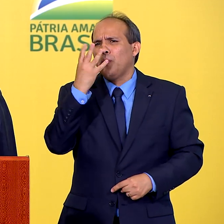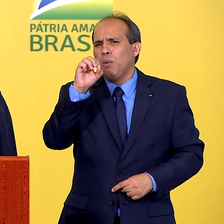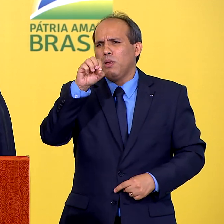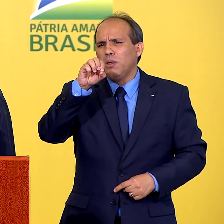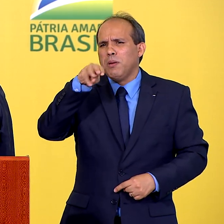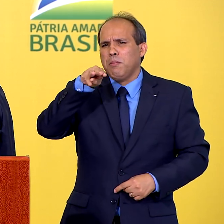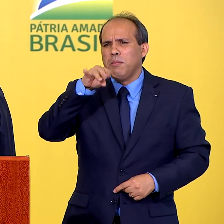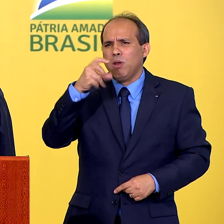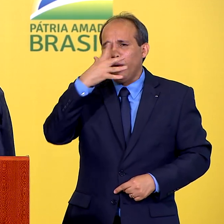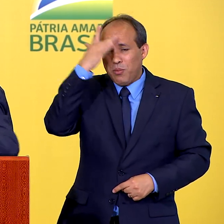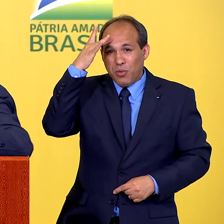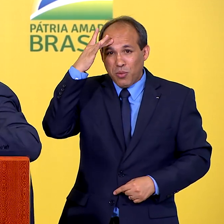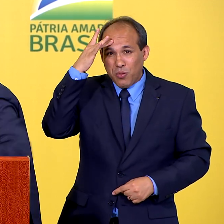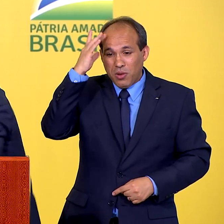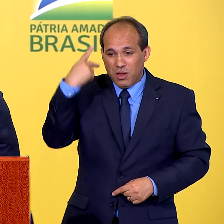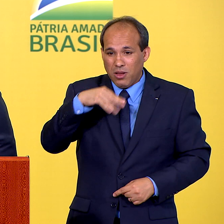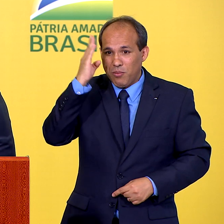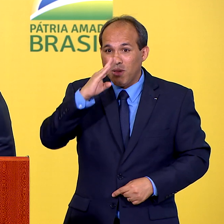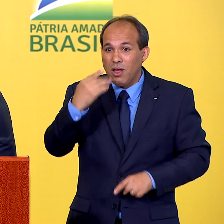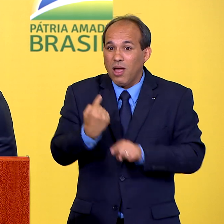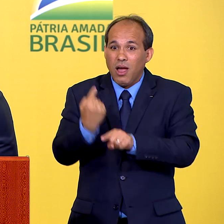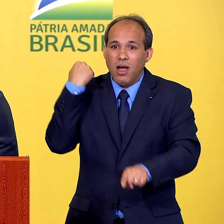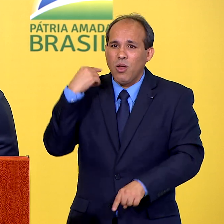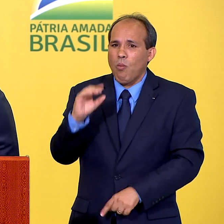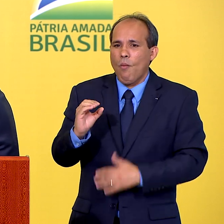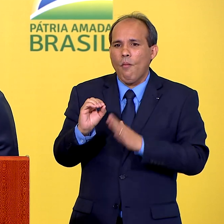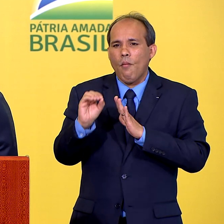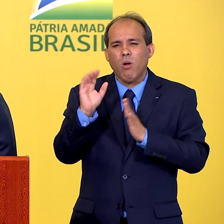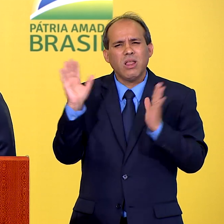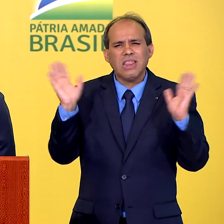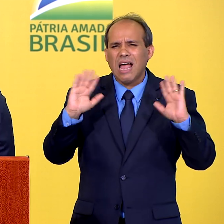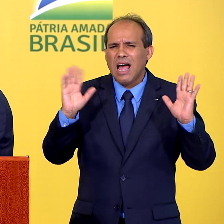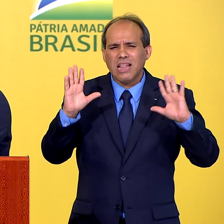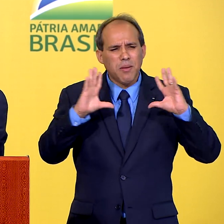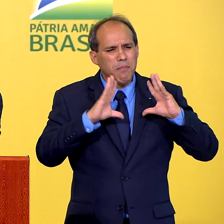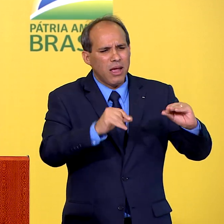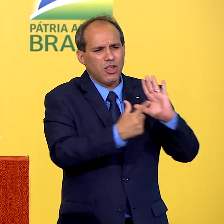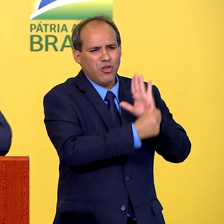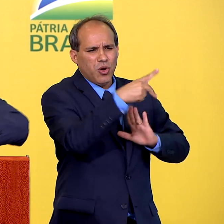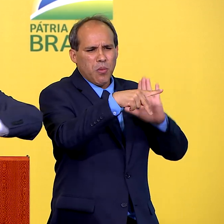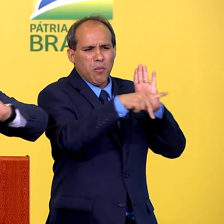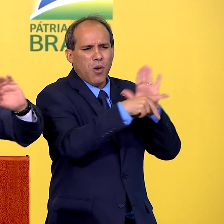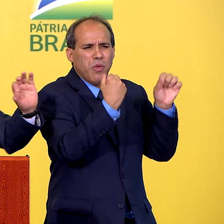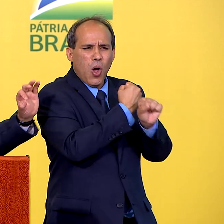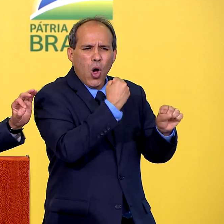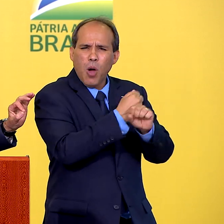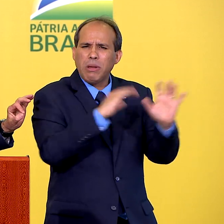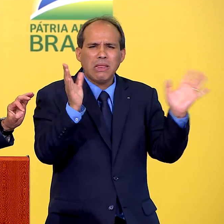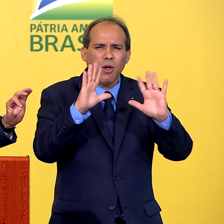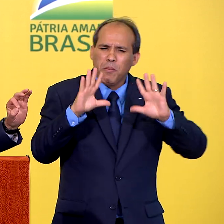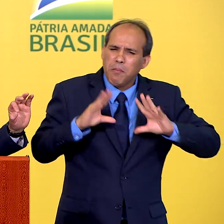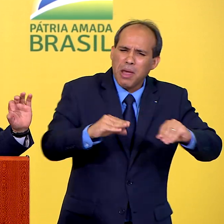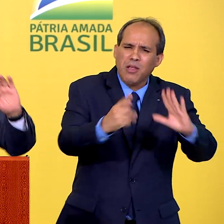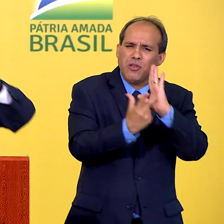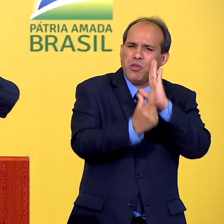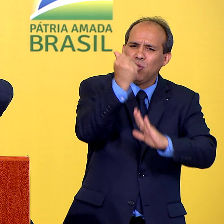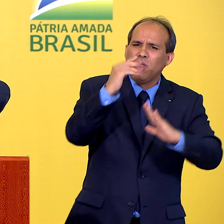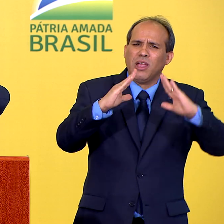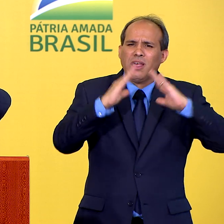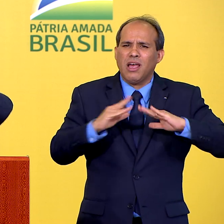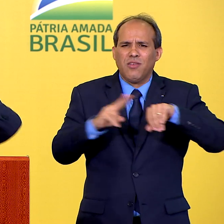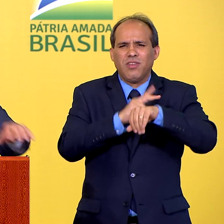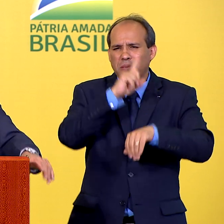40 milhões de pessoas, ministro, não tira nem um centavo da Constituição Civil, não mexe com a Casa Verde e Amarela.